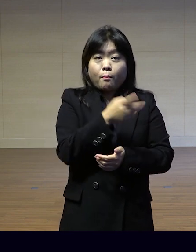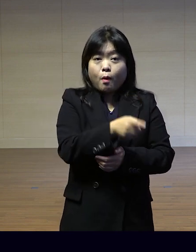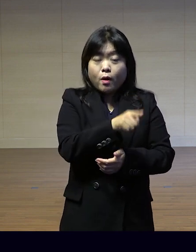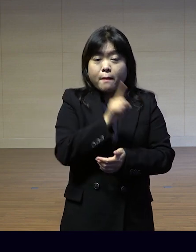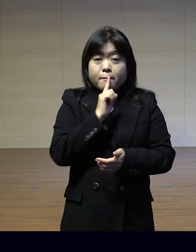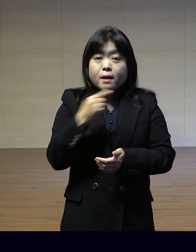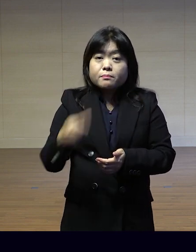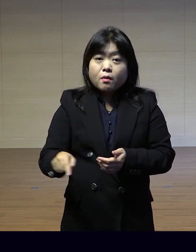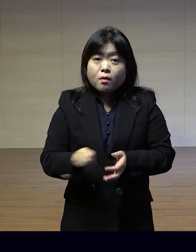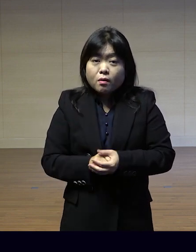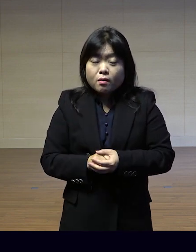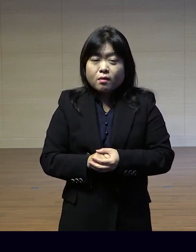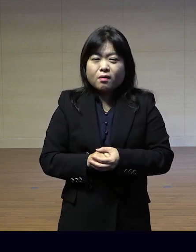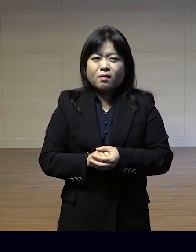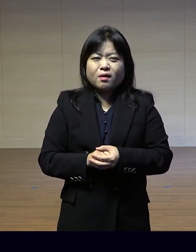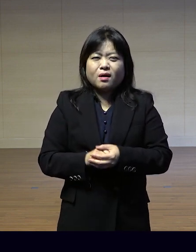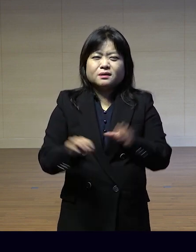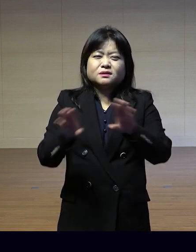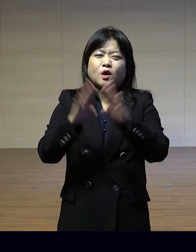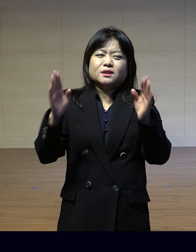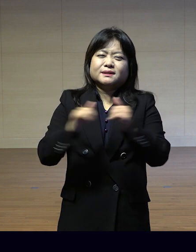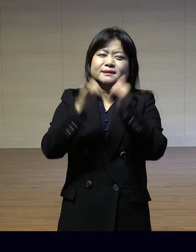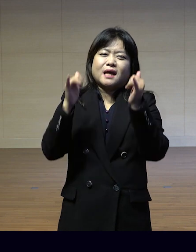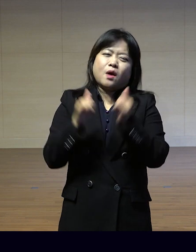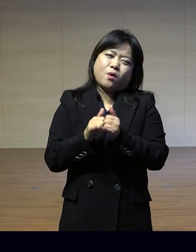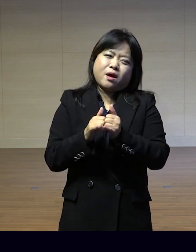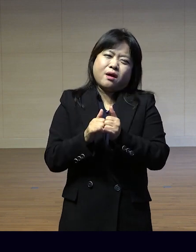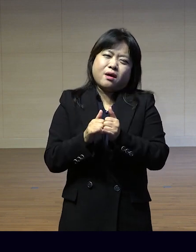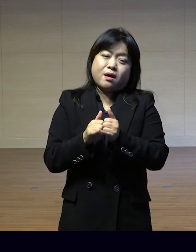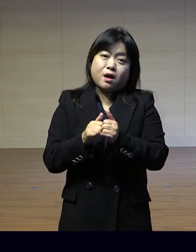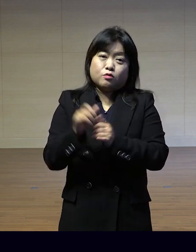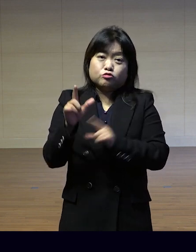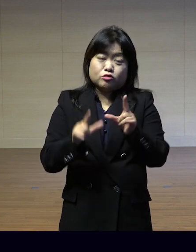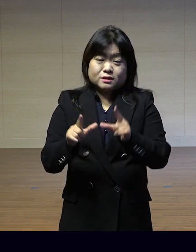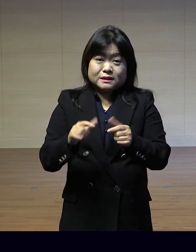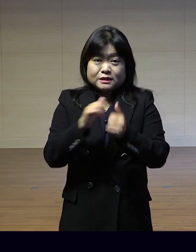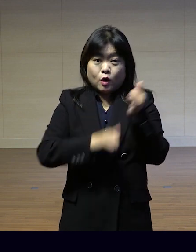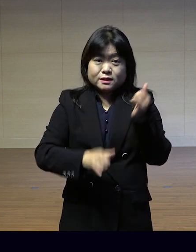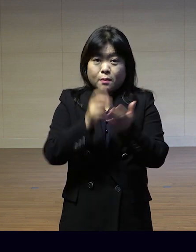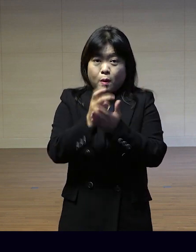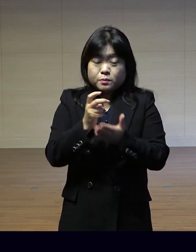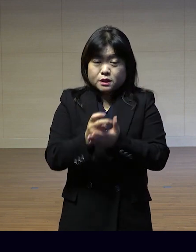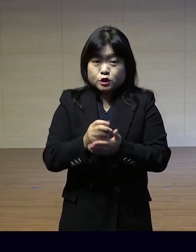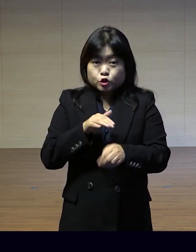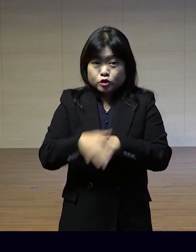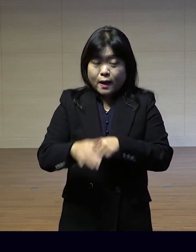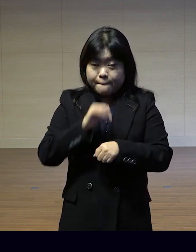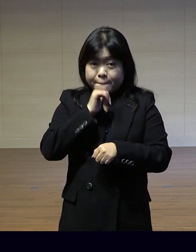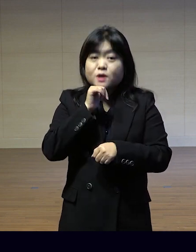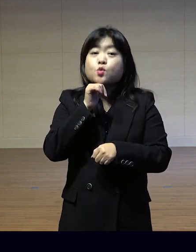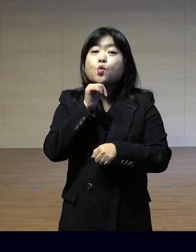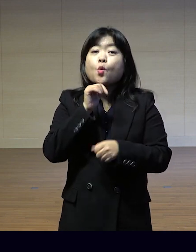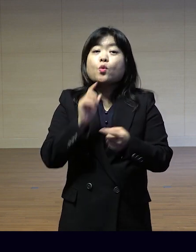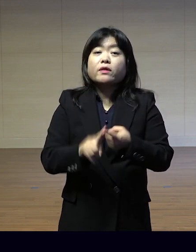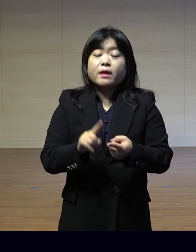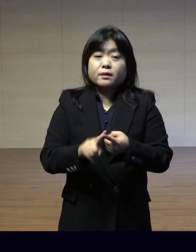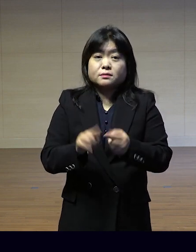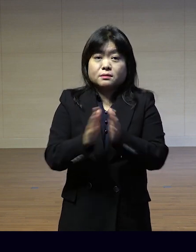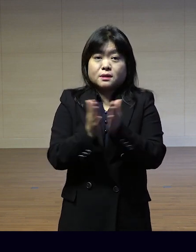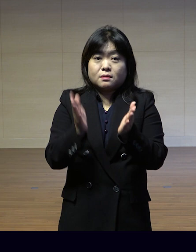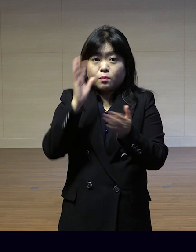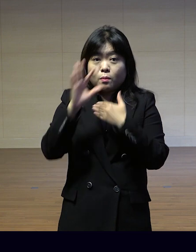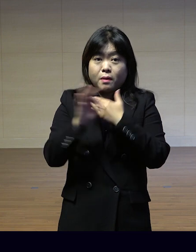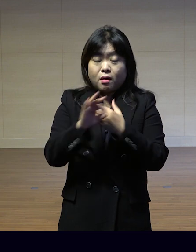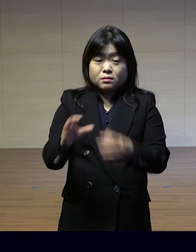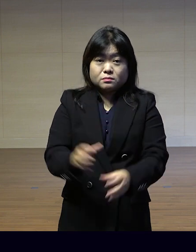말을 했냐면은 열린 사회와 그적들, 그 다음에 역사 법칙주의의 빈곤, 이것을 꼭 들어서 보면은